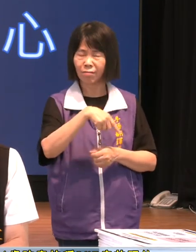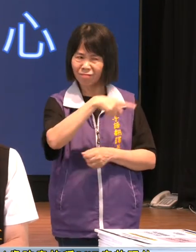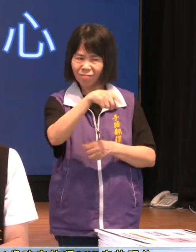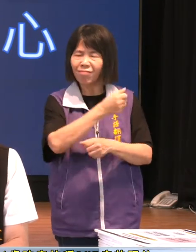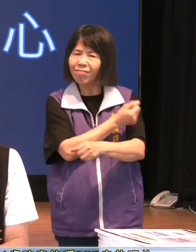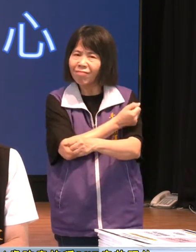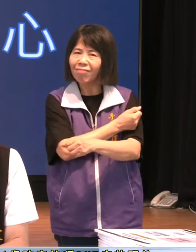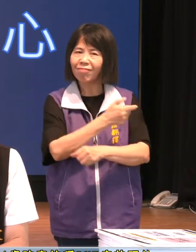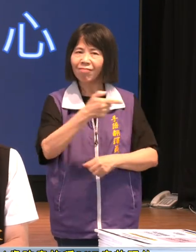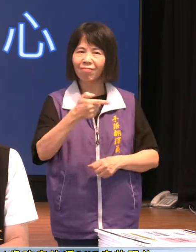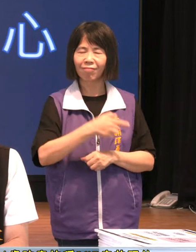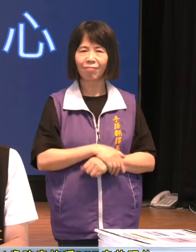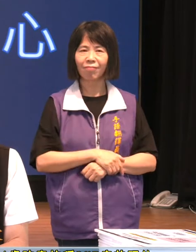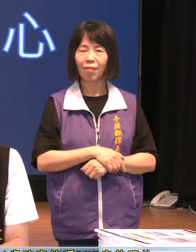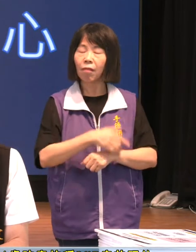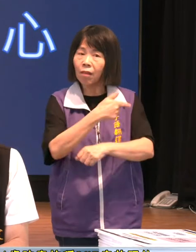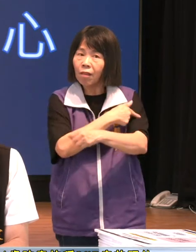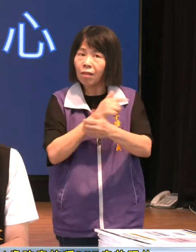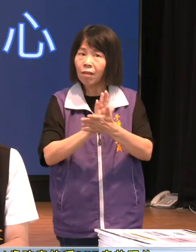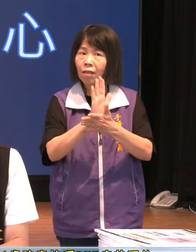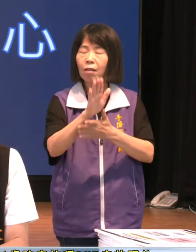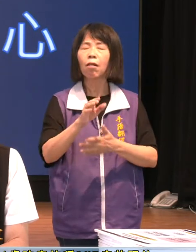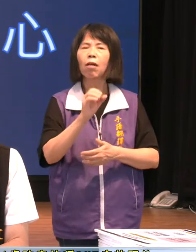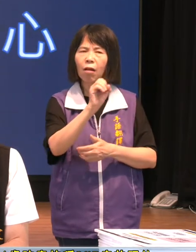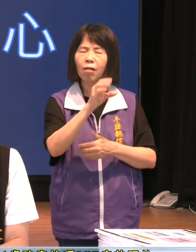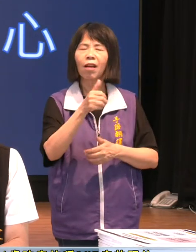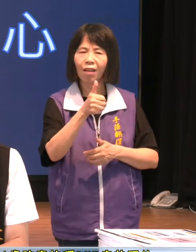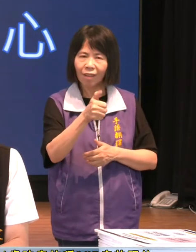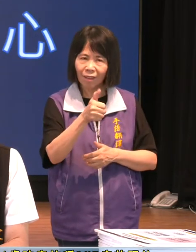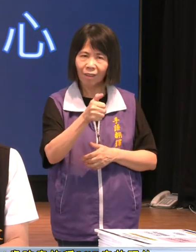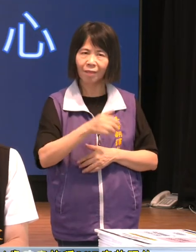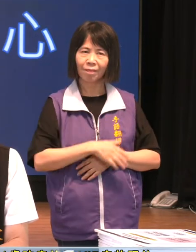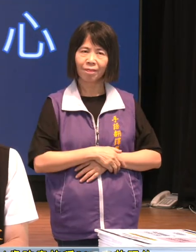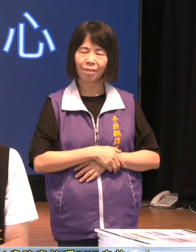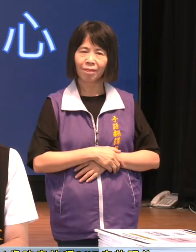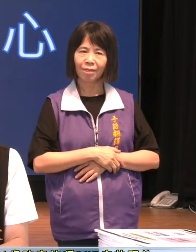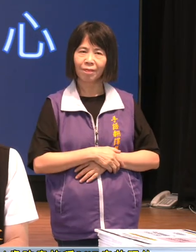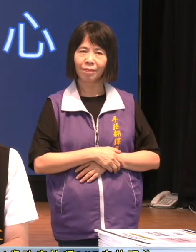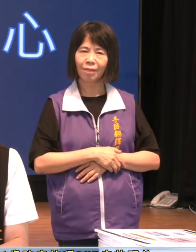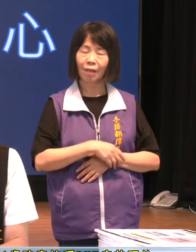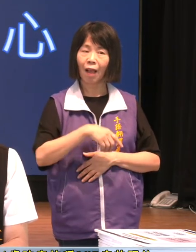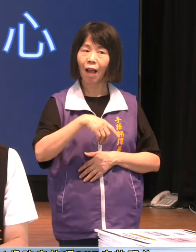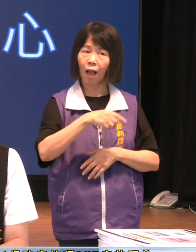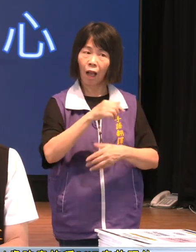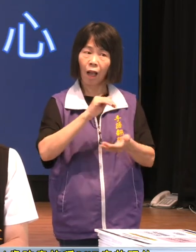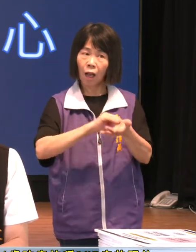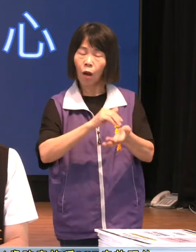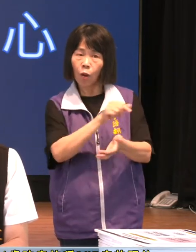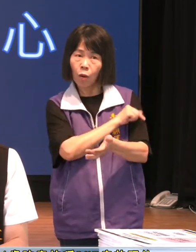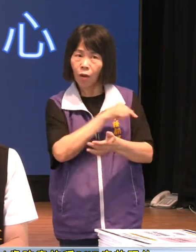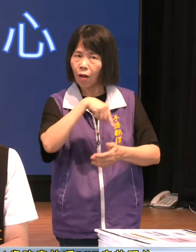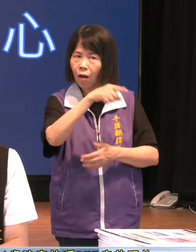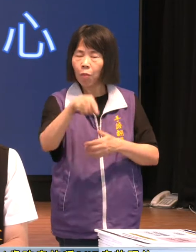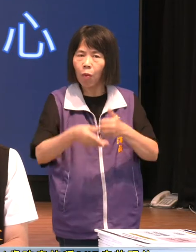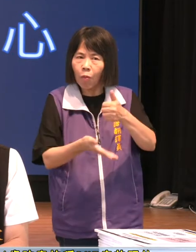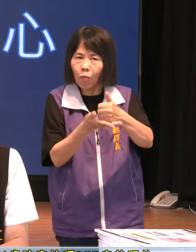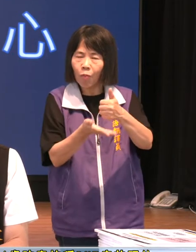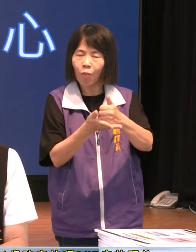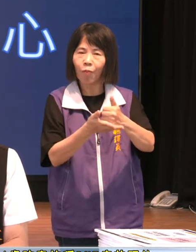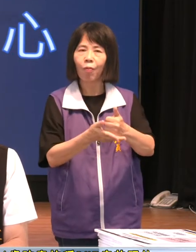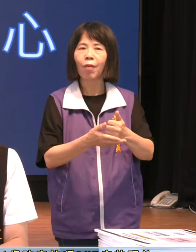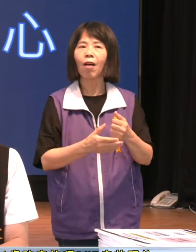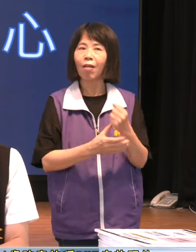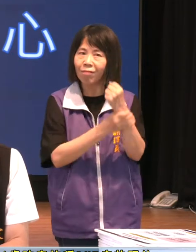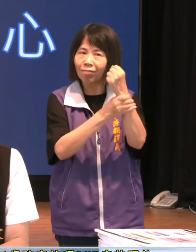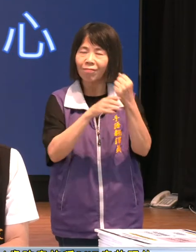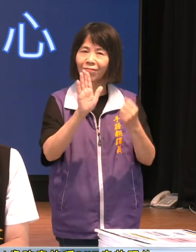苦希望你们能跟他说声谢谢，让他们能够这个得到一些支持跟鼓励，让他们能够继续的为我们乡亲服